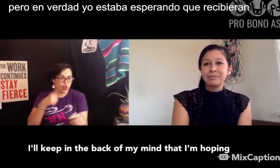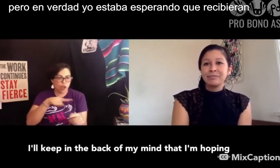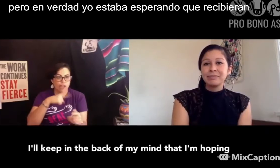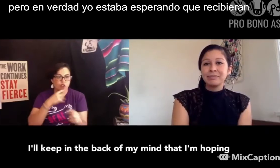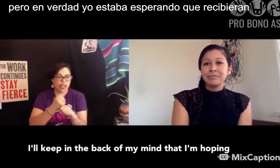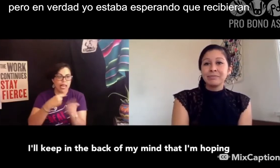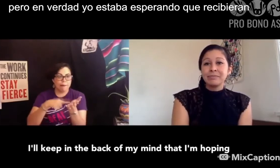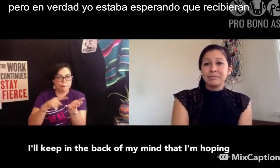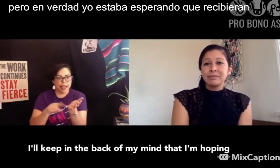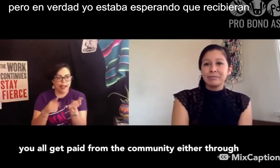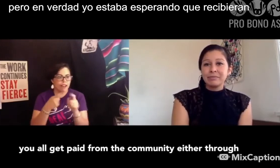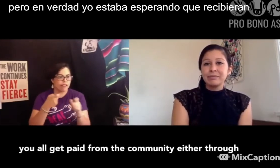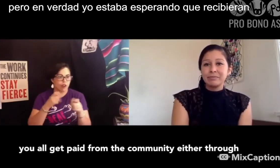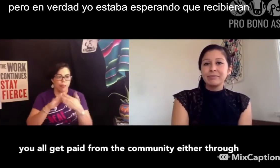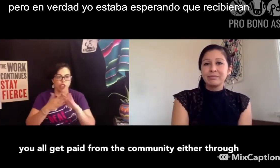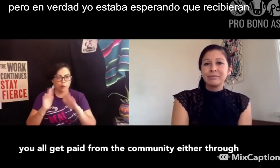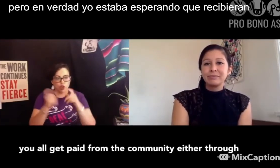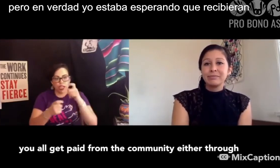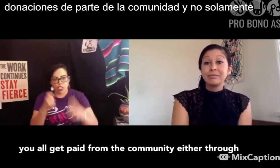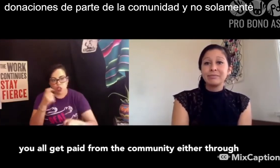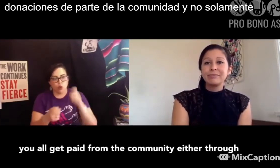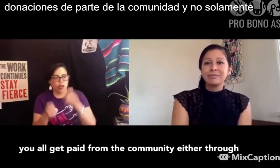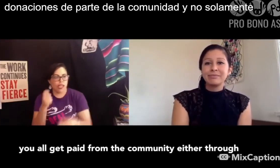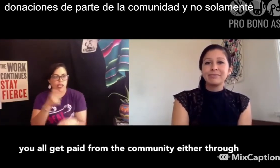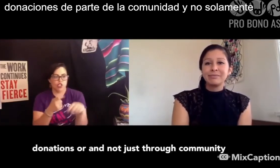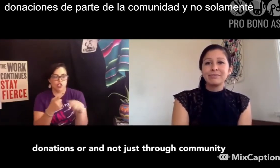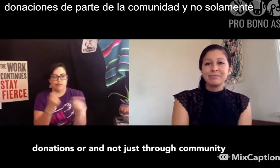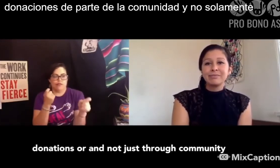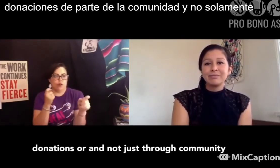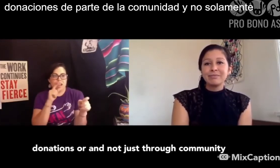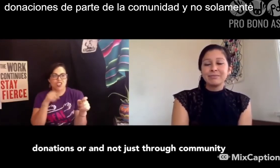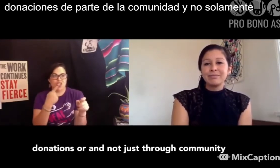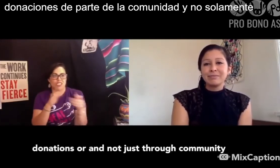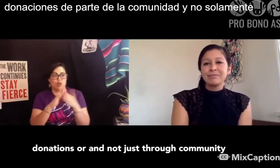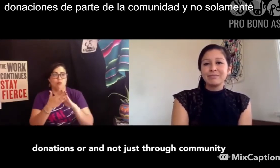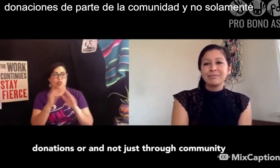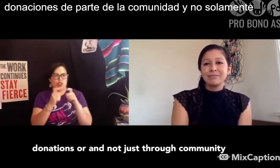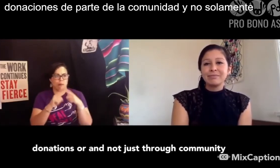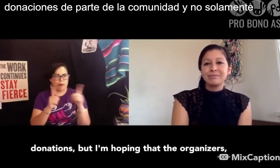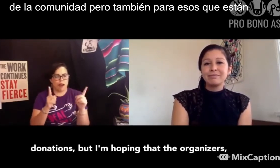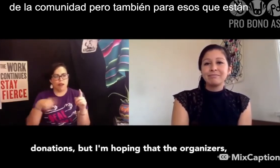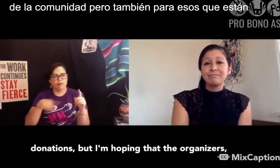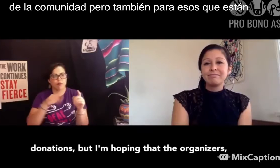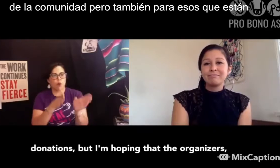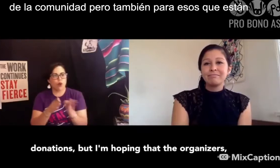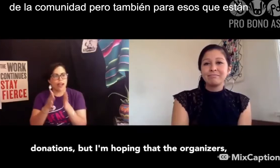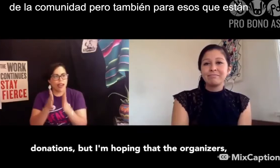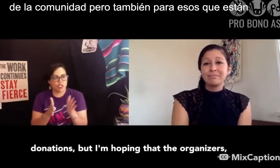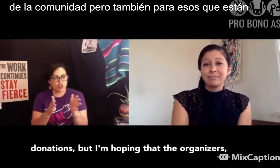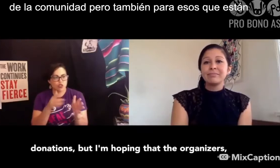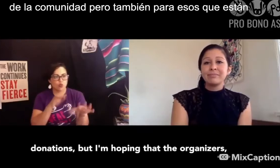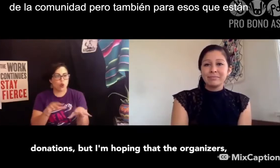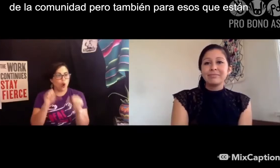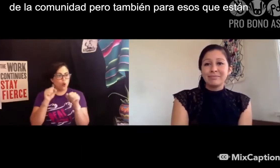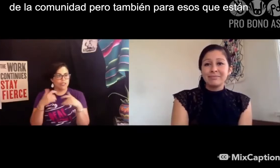en verdad yo estaba esperando que recibieran donaciones de parte de la comunidad. Y no solamente de la